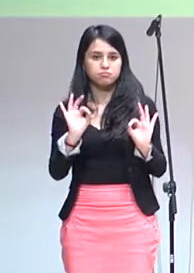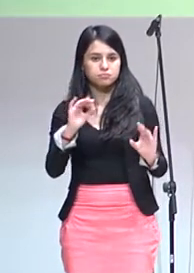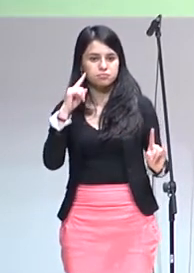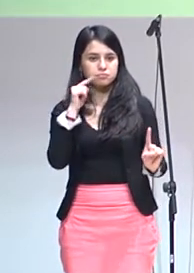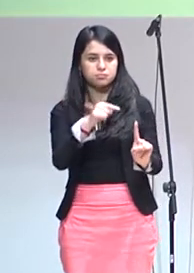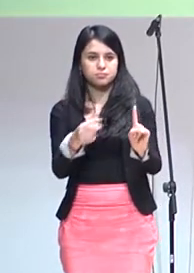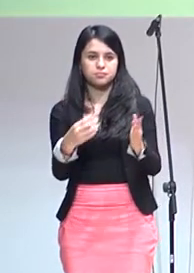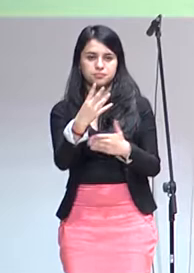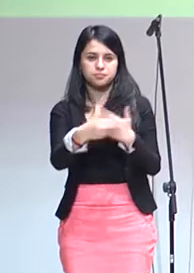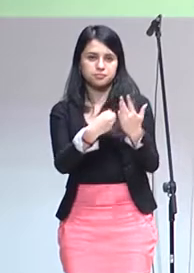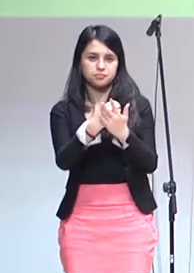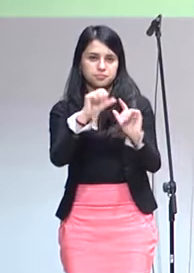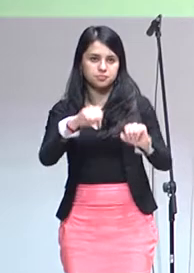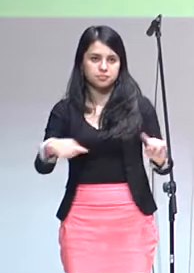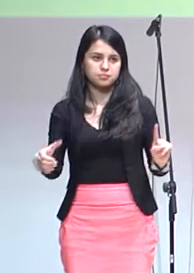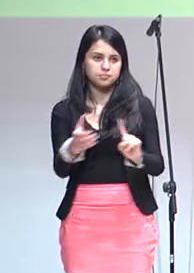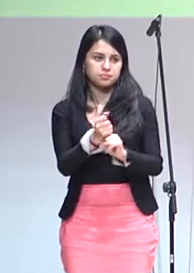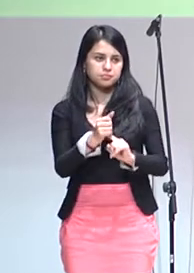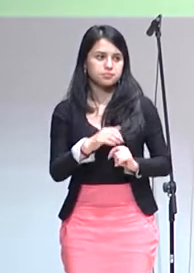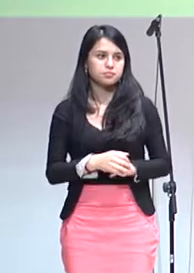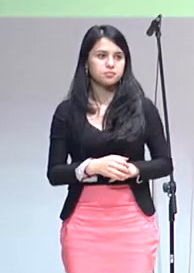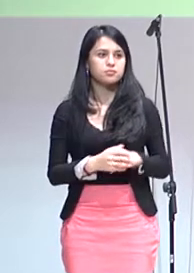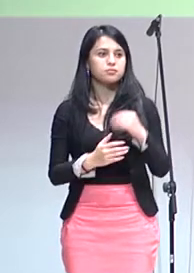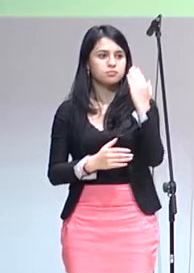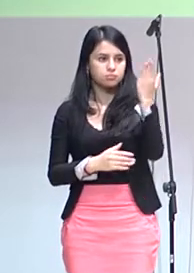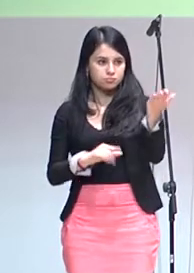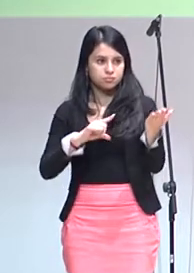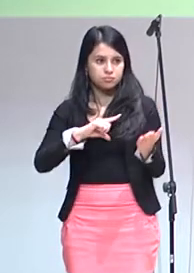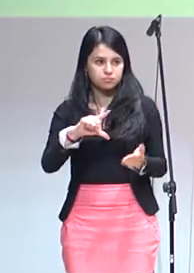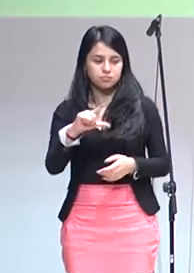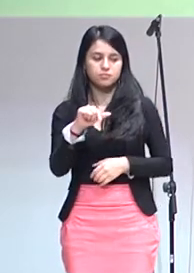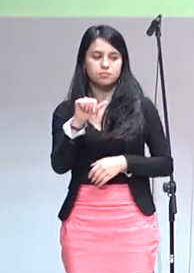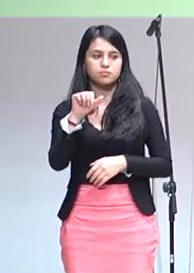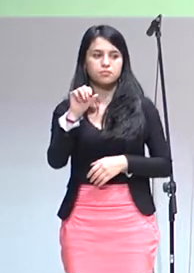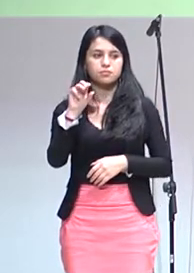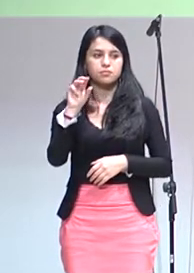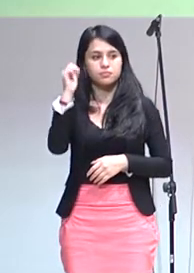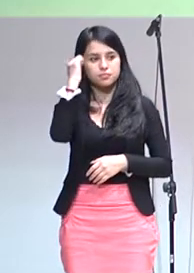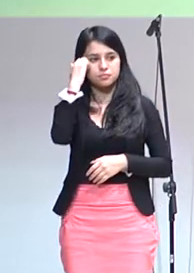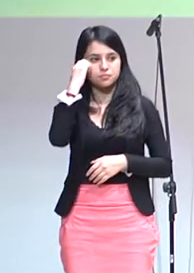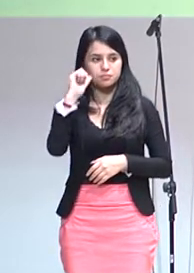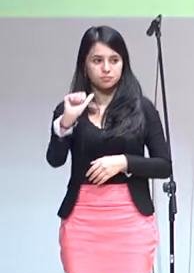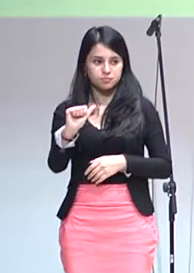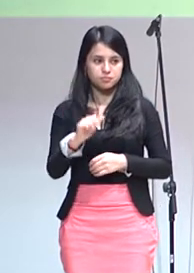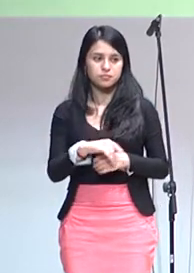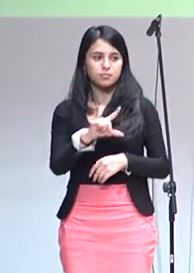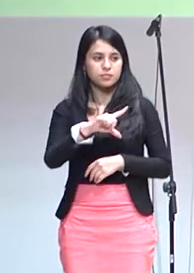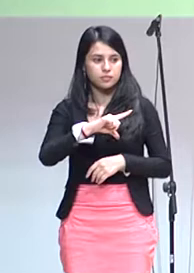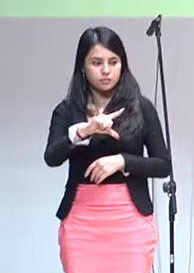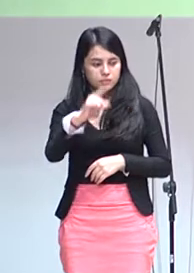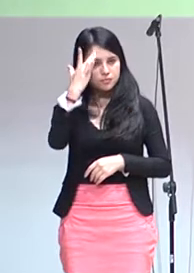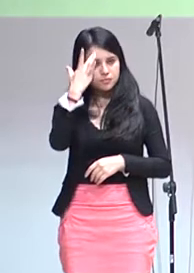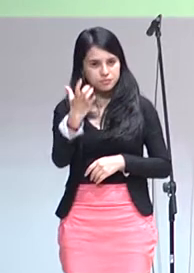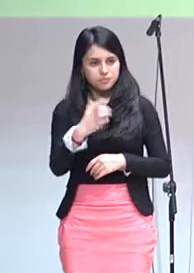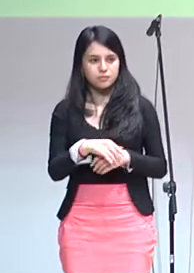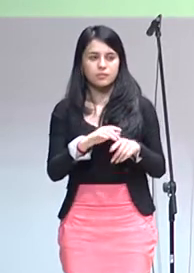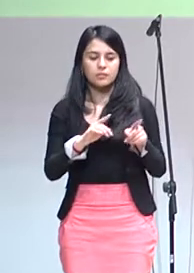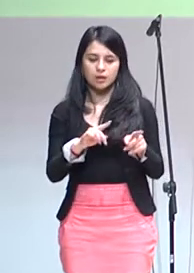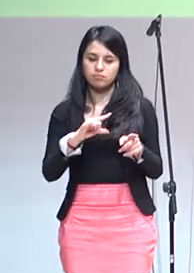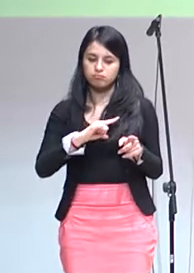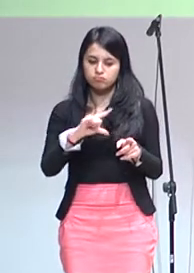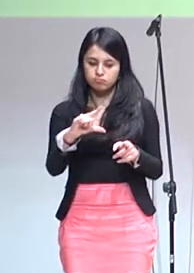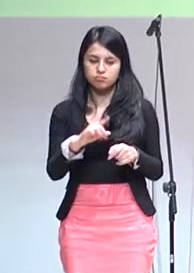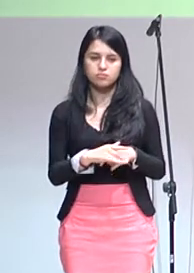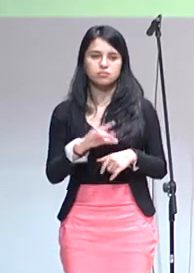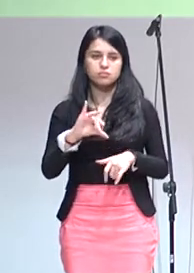resultados. Aquí está nuestro líder, profesora Mauri Vázquez, hoy es líder porque fue el líder